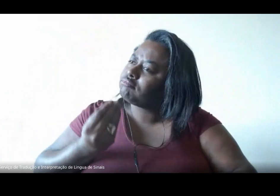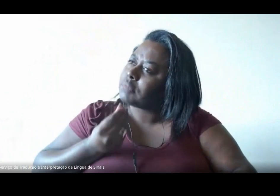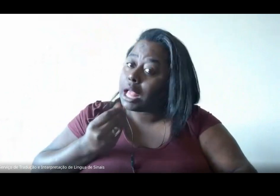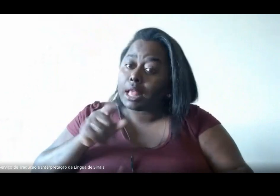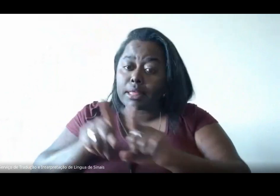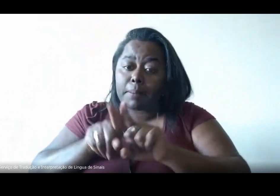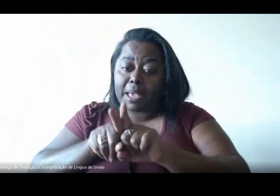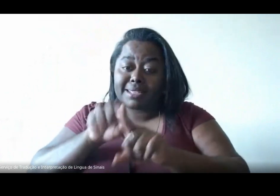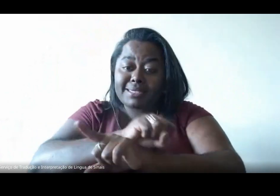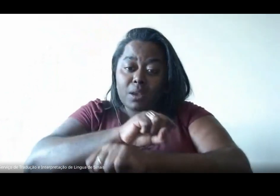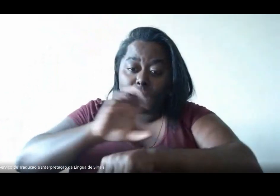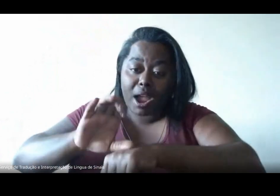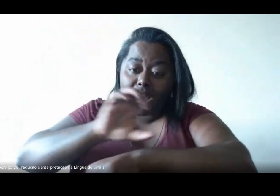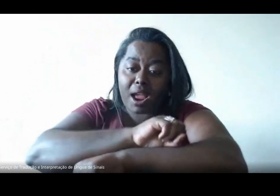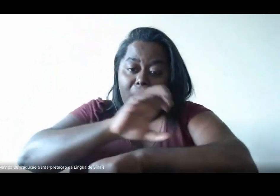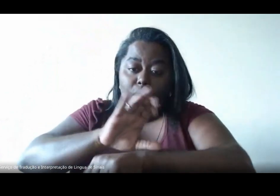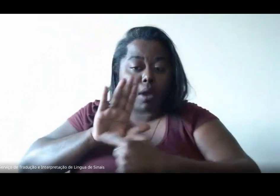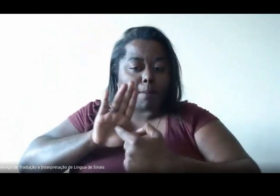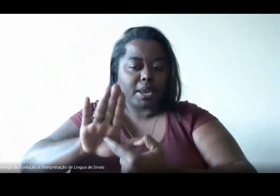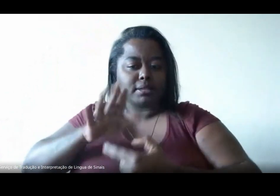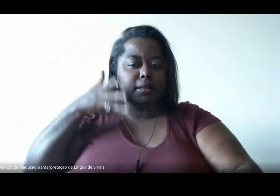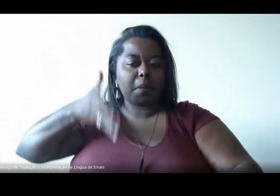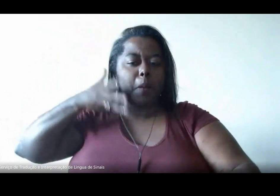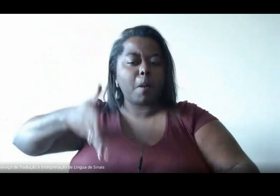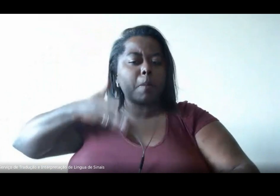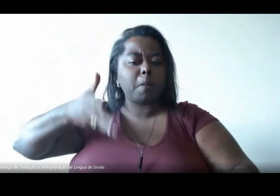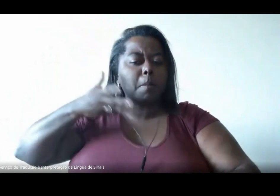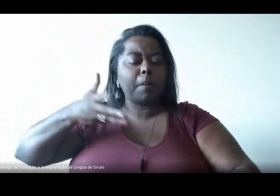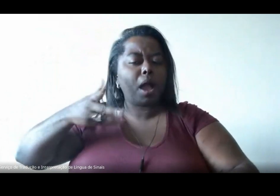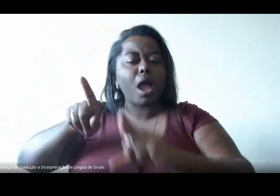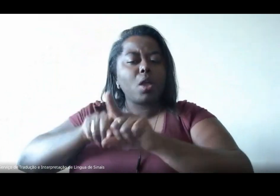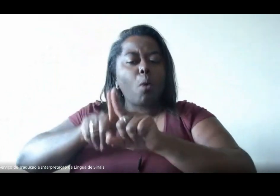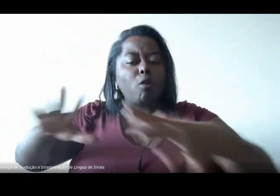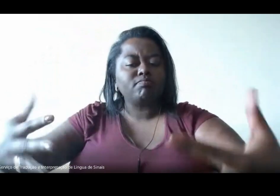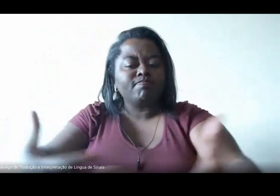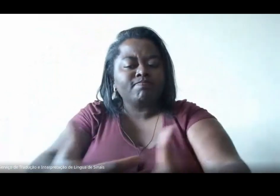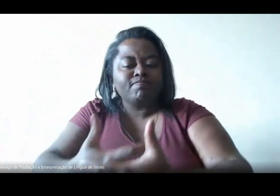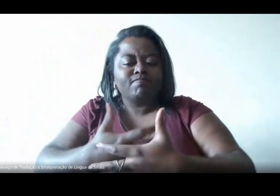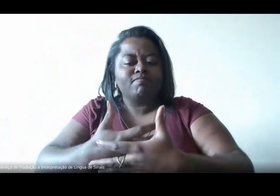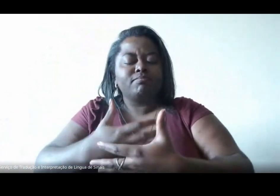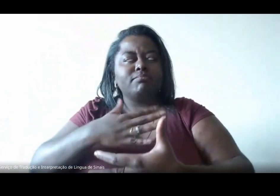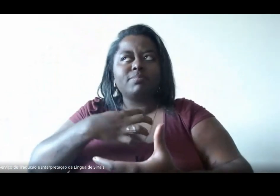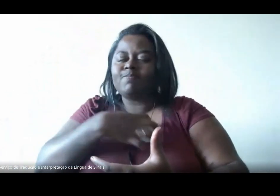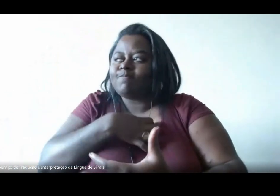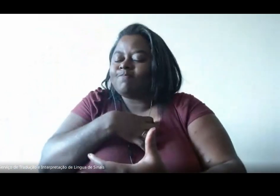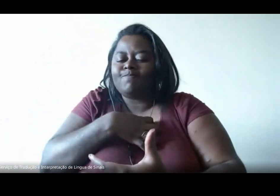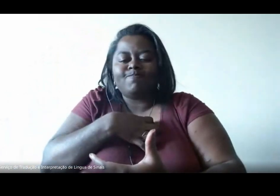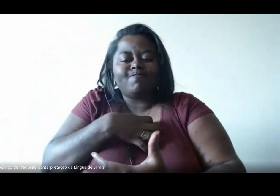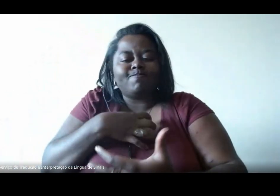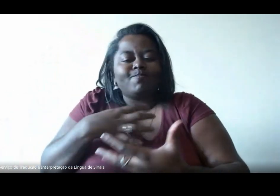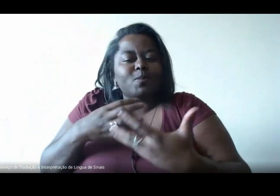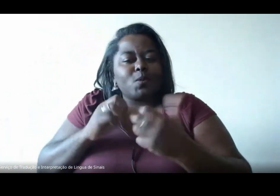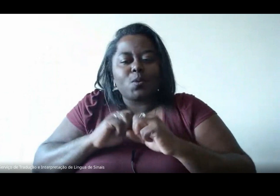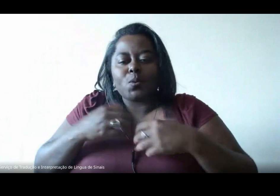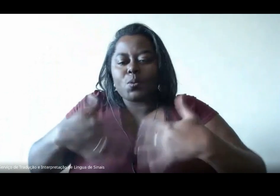recepção boa que eu tive em São Carlos ao apresentar a minha comunicação trouxe um alento para o que eu faço.